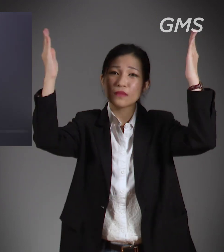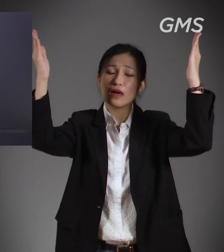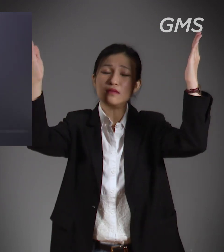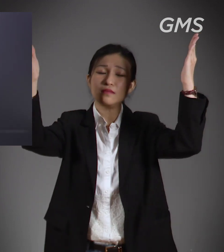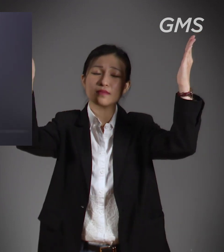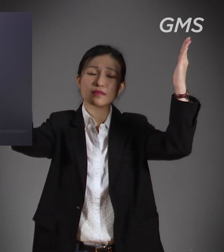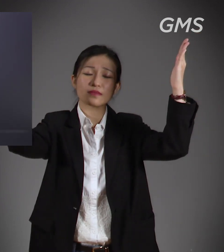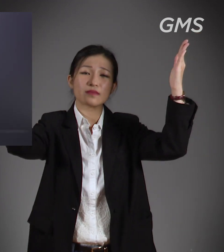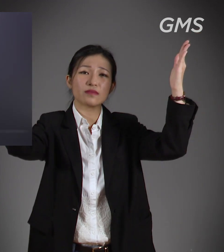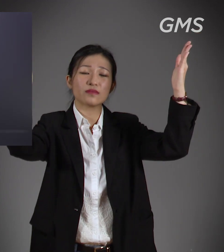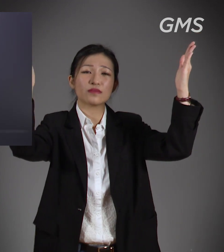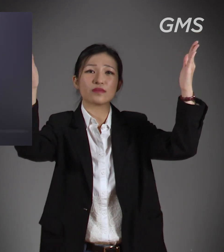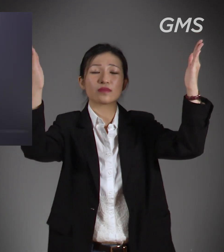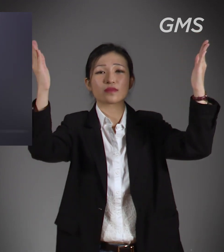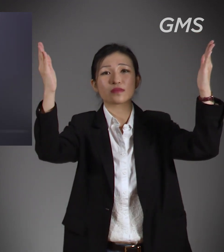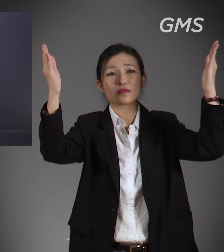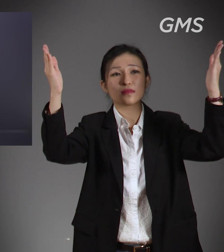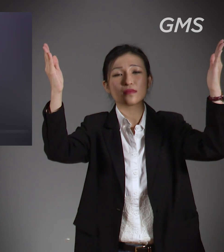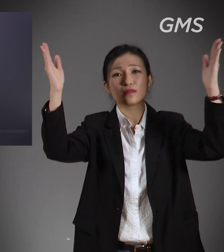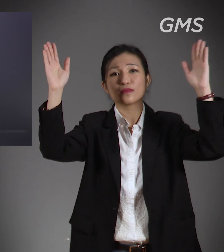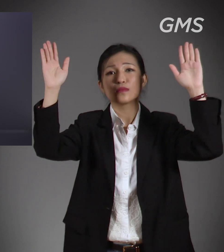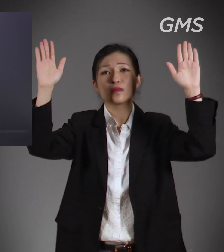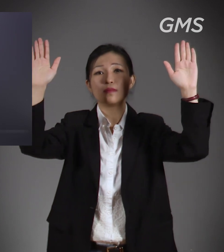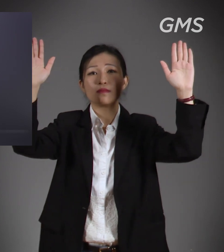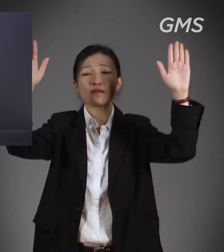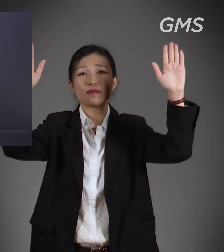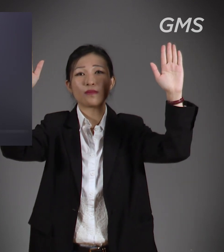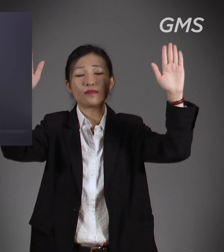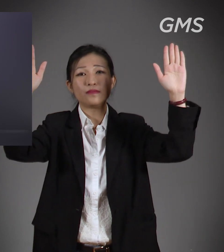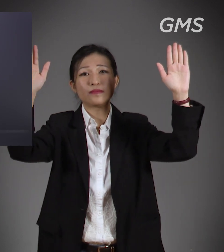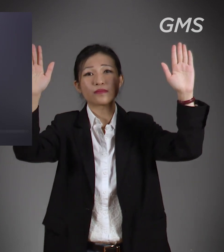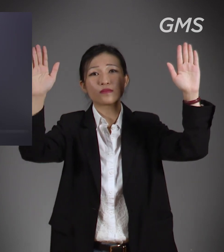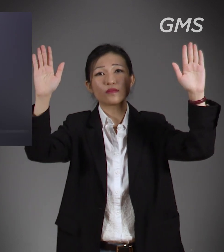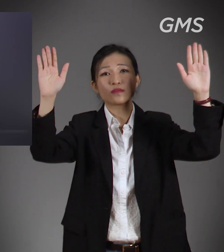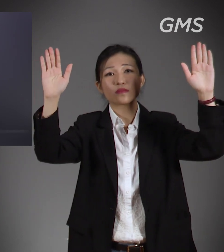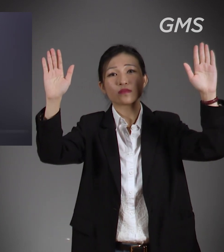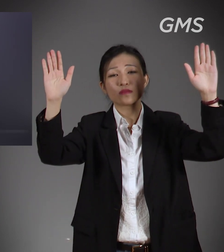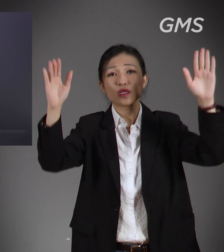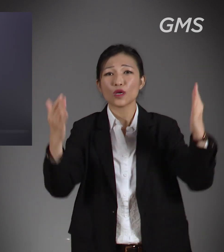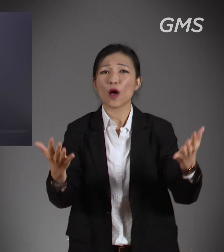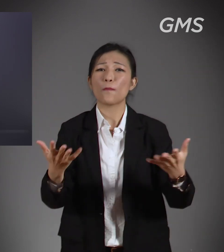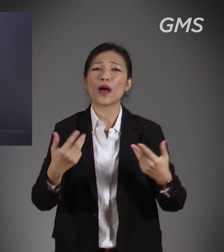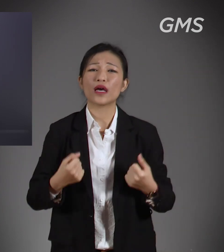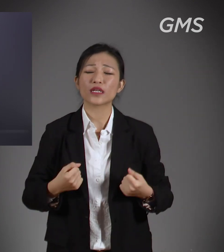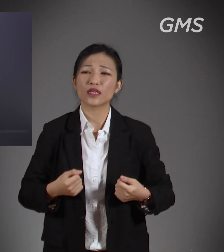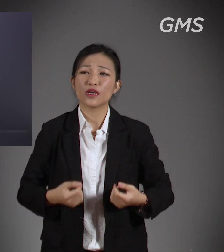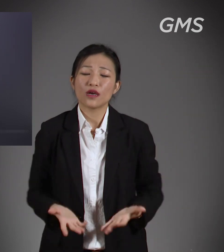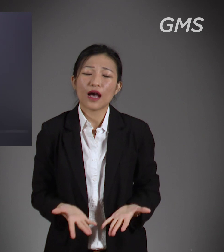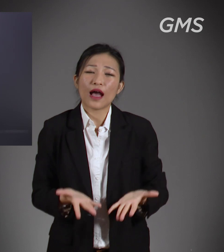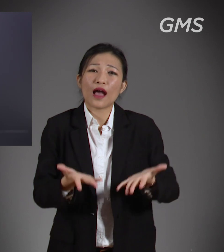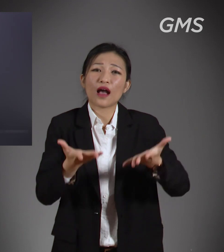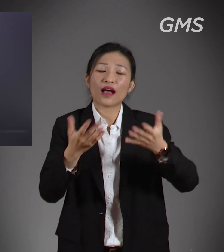sudah terbukti begitu besar kasih-Nya atas kita. Mari kita juga angkat hati